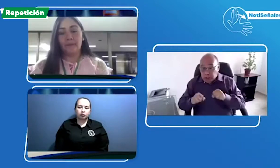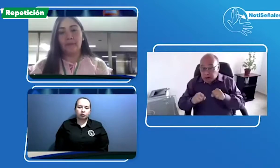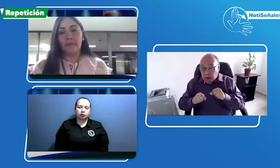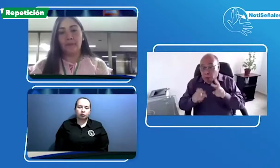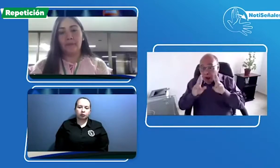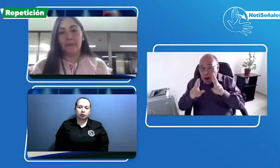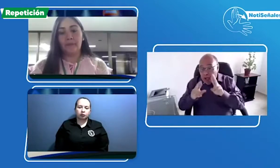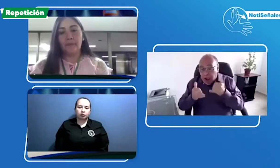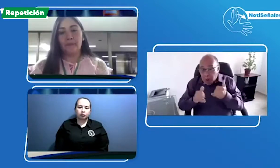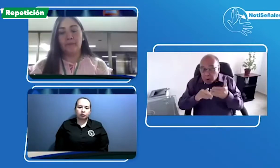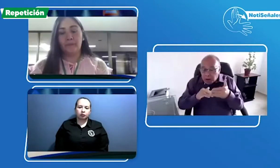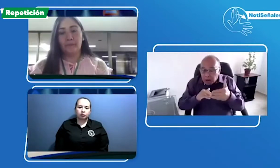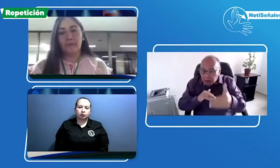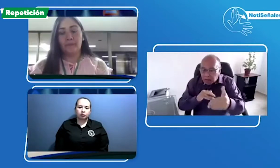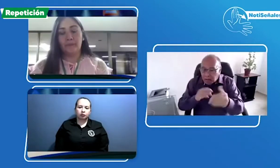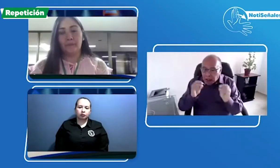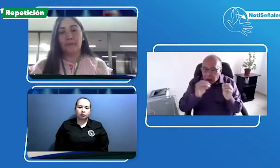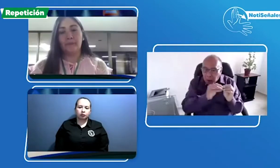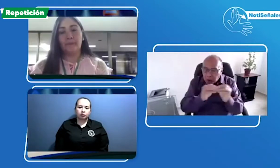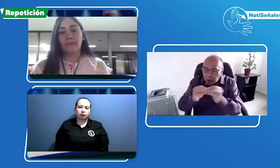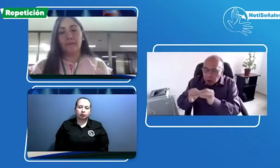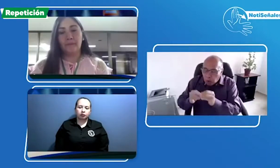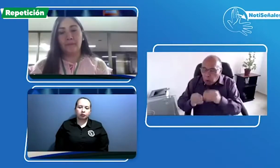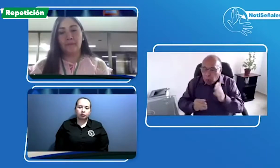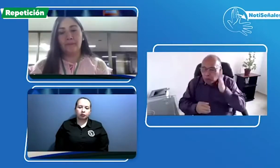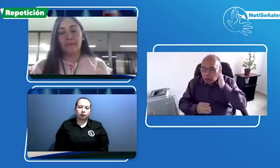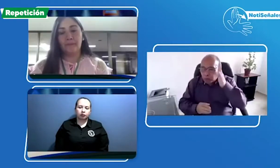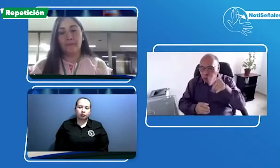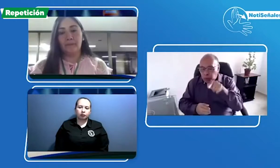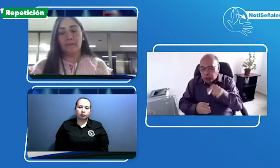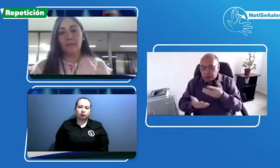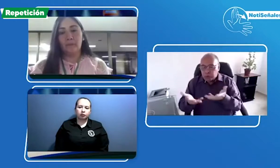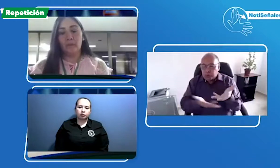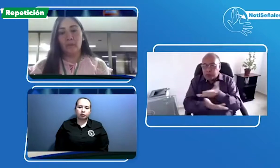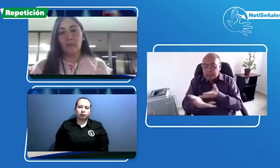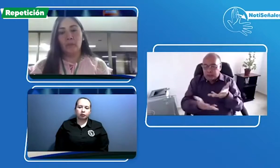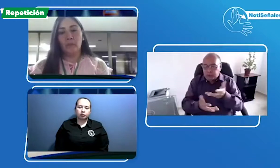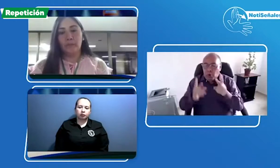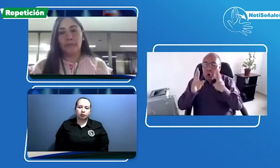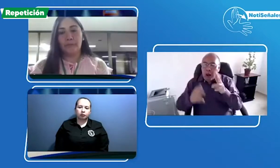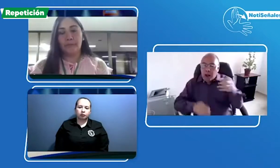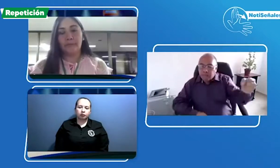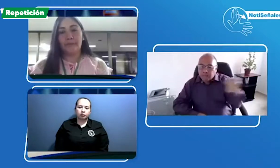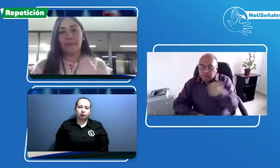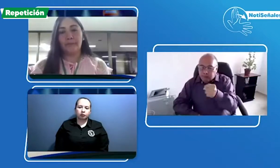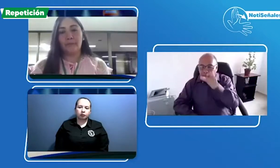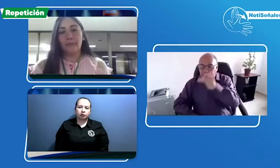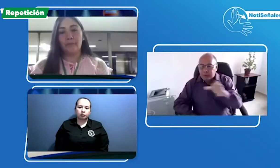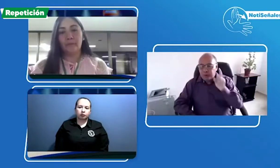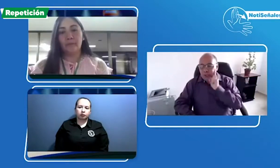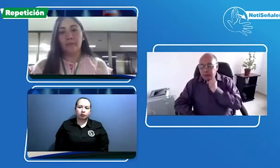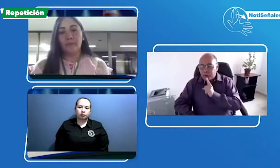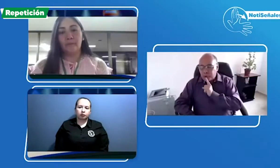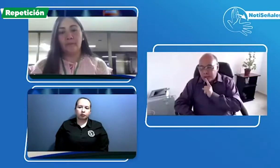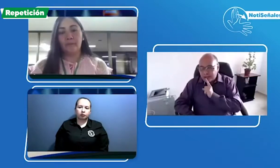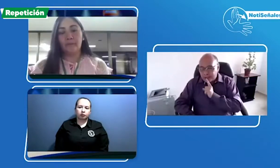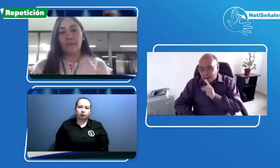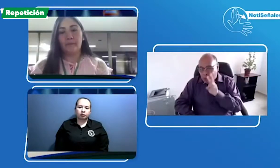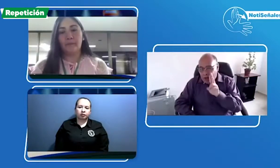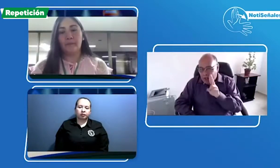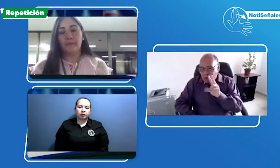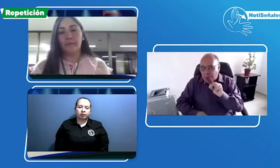inquietud le genera a la comunidad. No sé si pudiéramos tal vez acordar para más adelante hablar